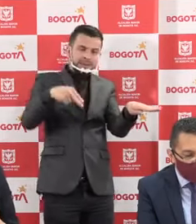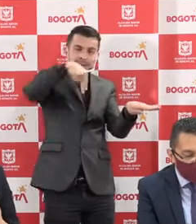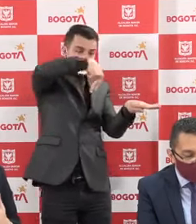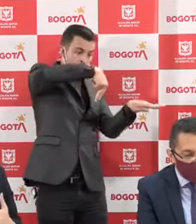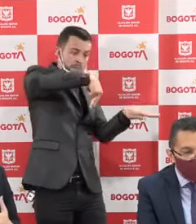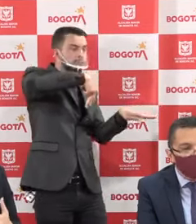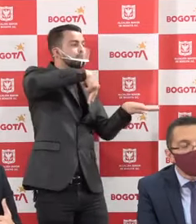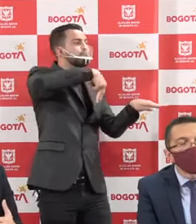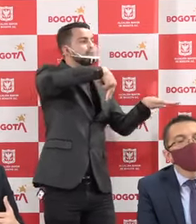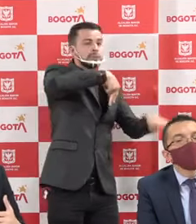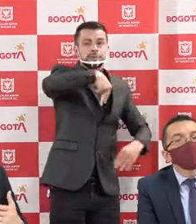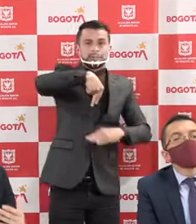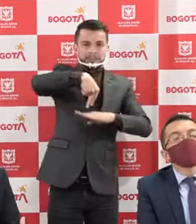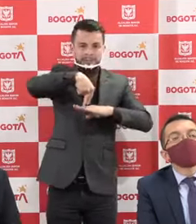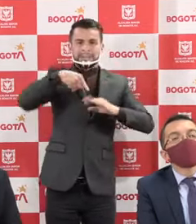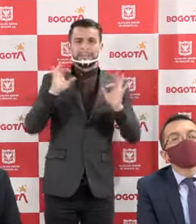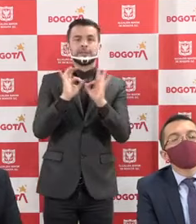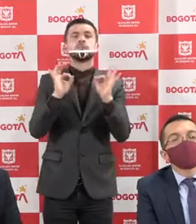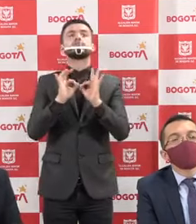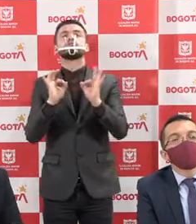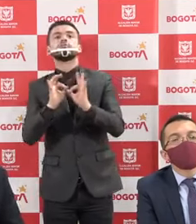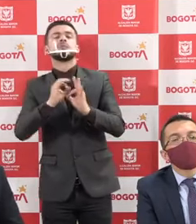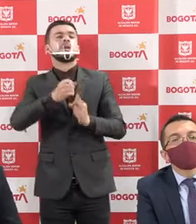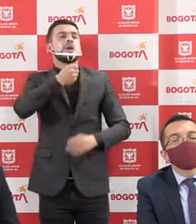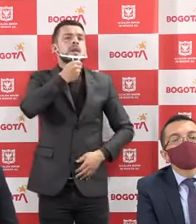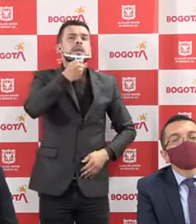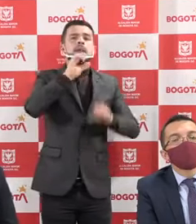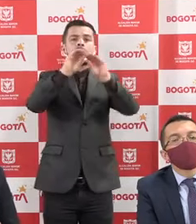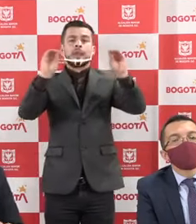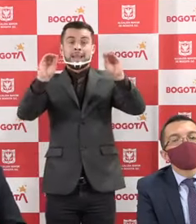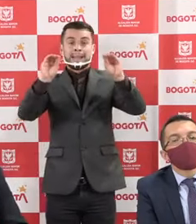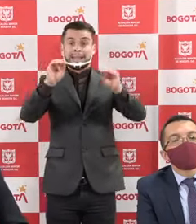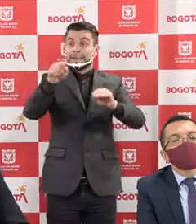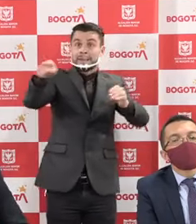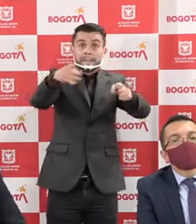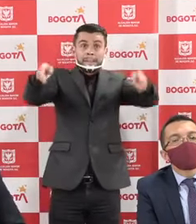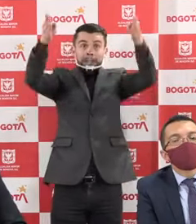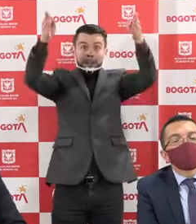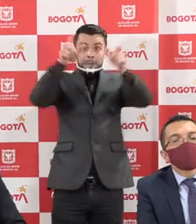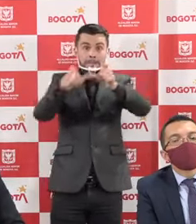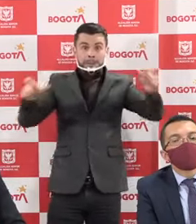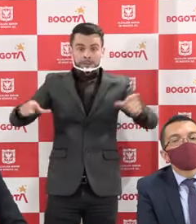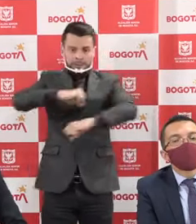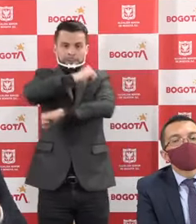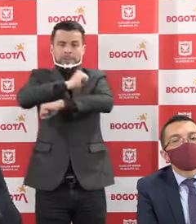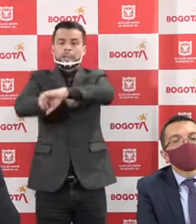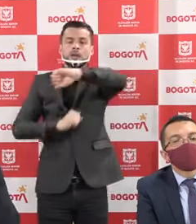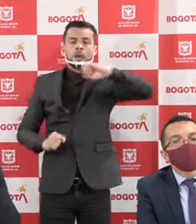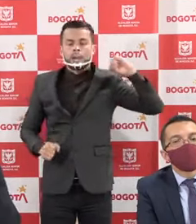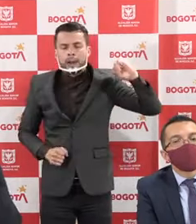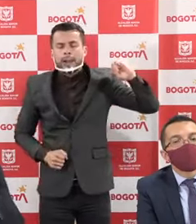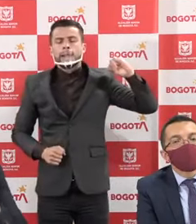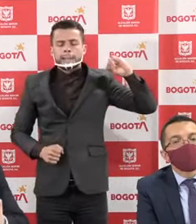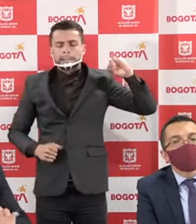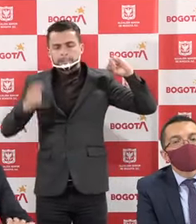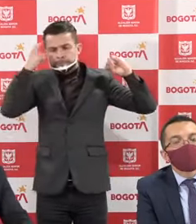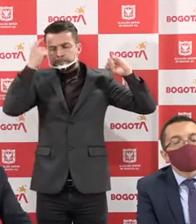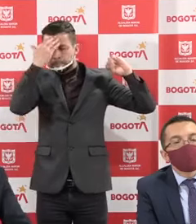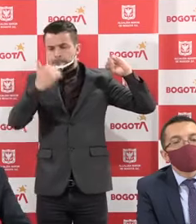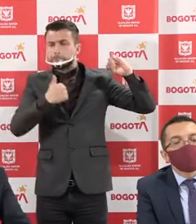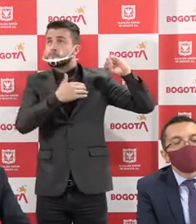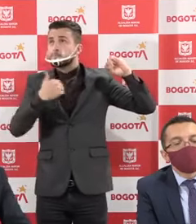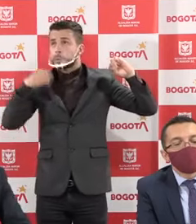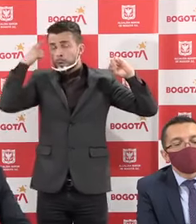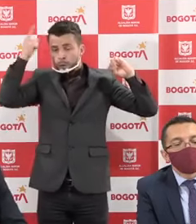mayor de bogotá para que puedan realizar su actividad de culto siempre guardando distanciamiento social siempre cumpliendo con los